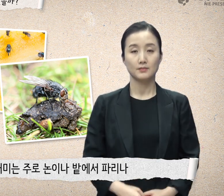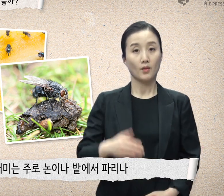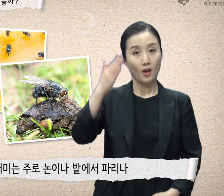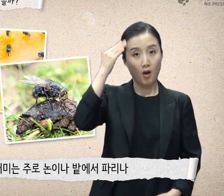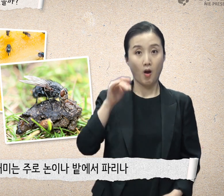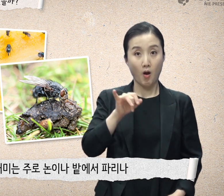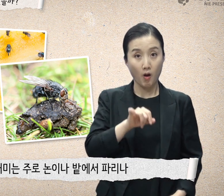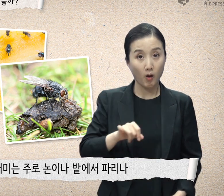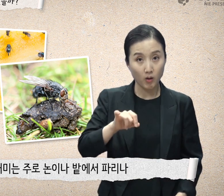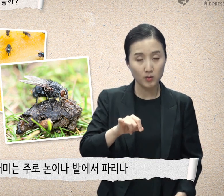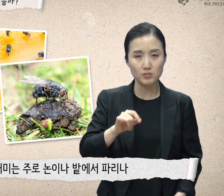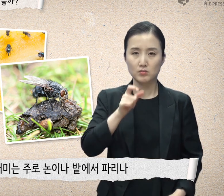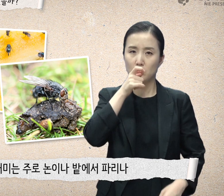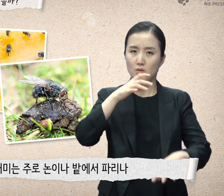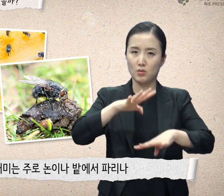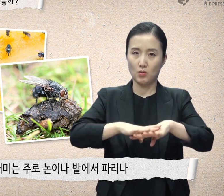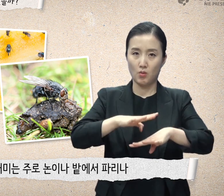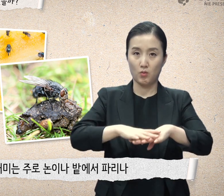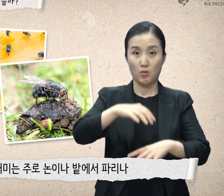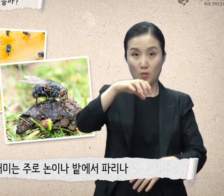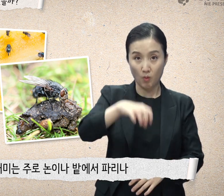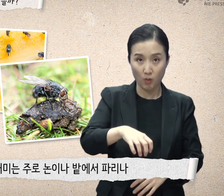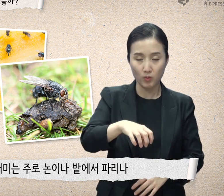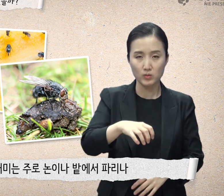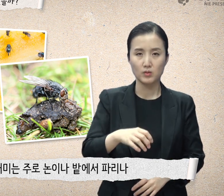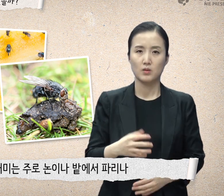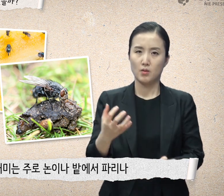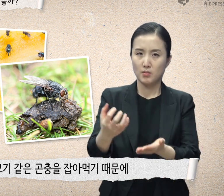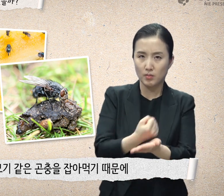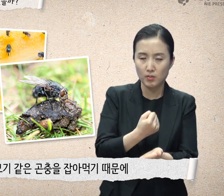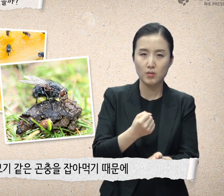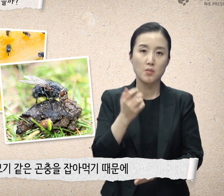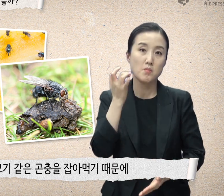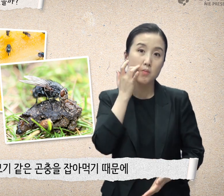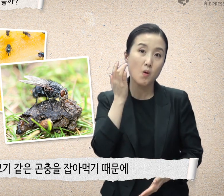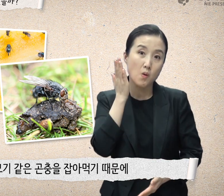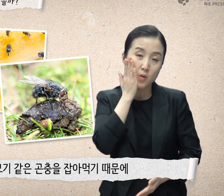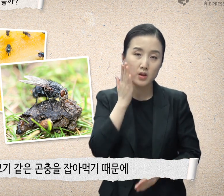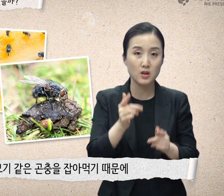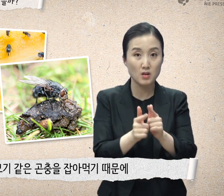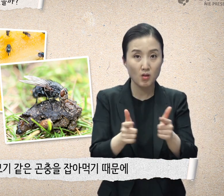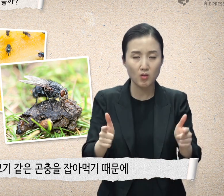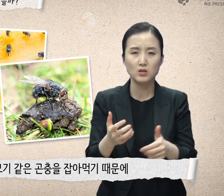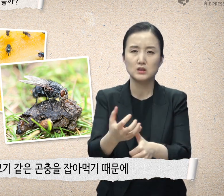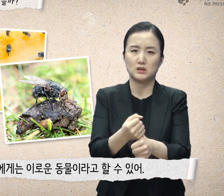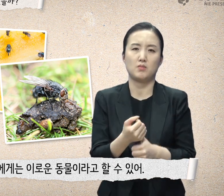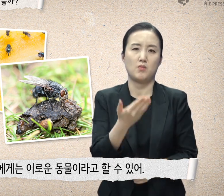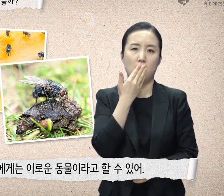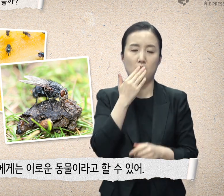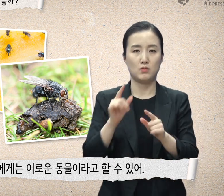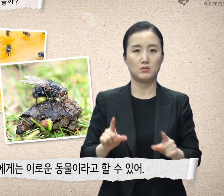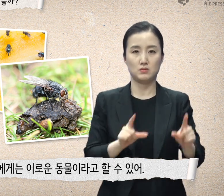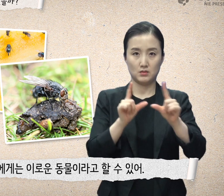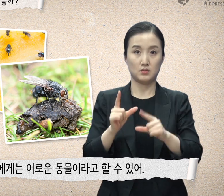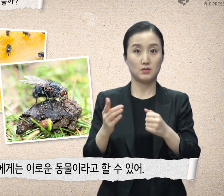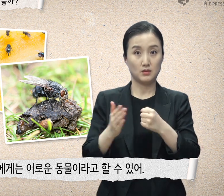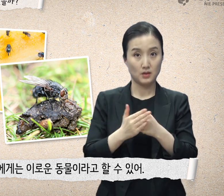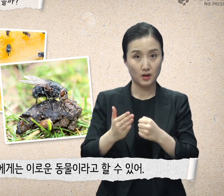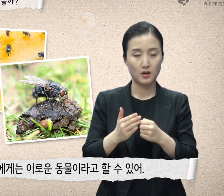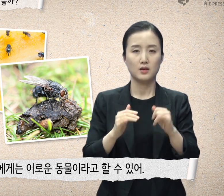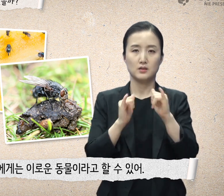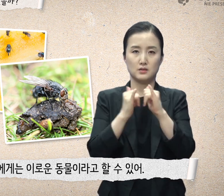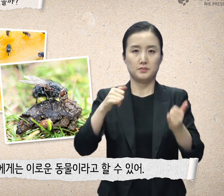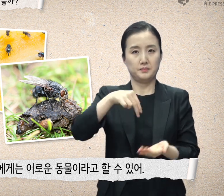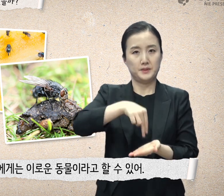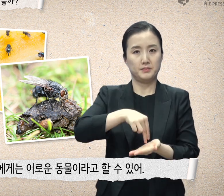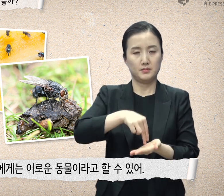거미는 주로 논이나 밭에서 파리나 모기 같은 곤충을 잡아먹기 때문에 사람에게는 이로운